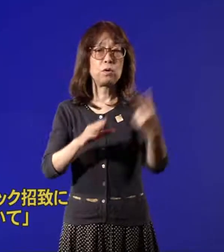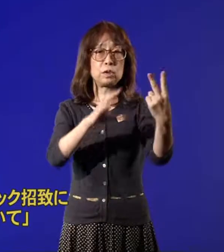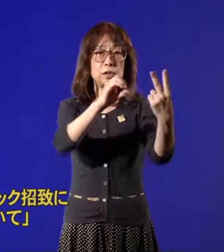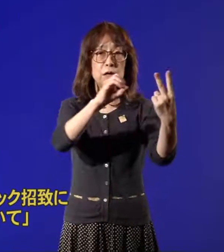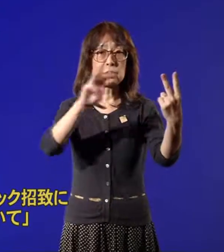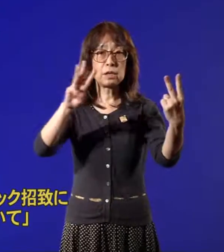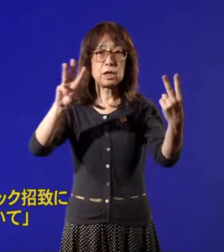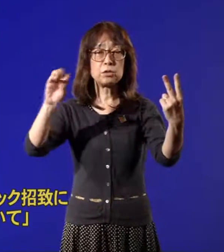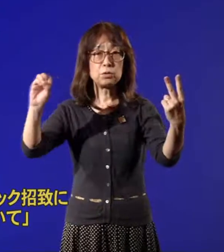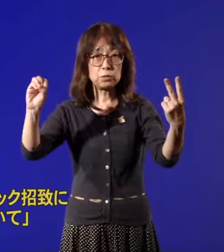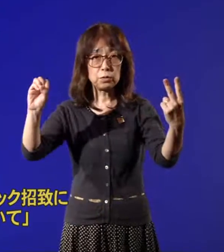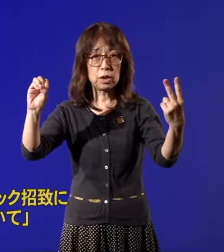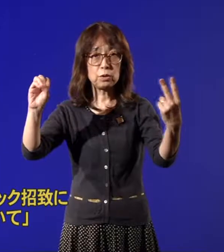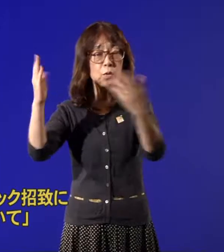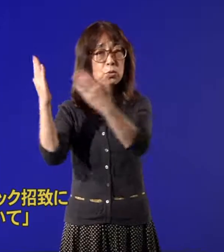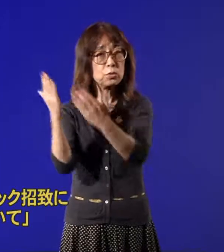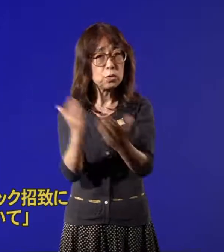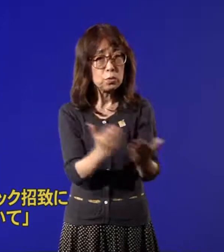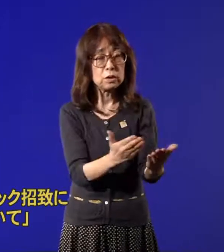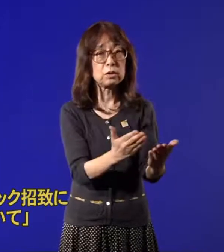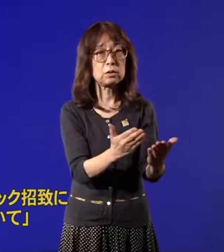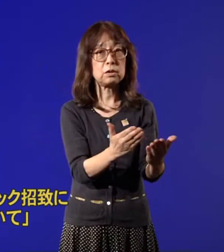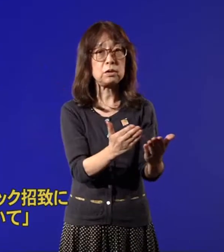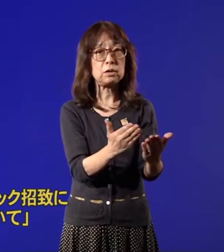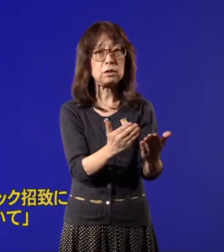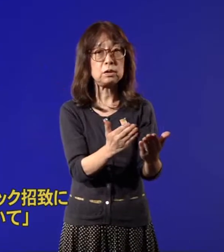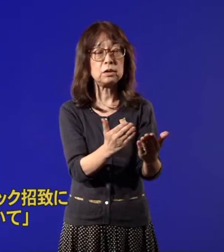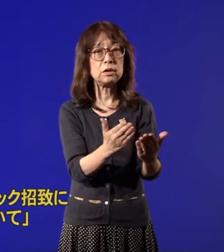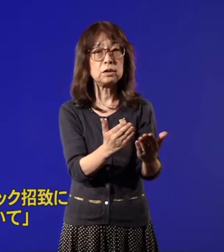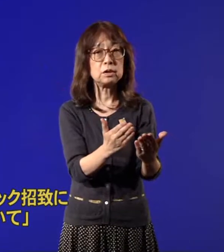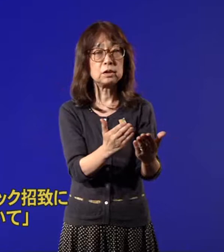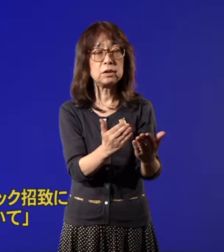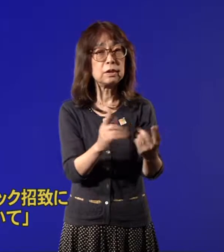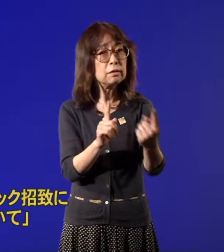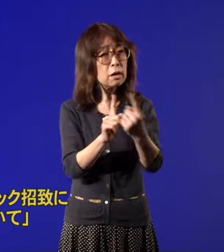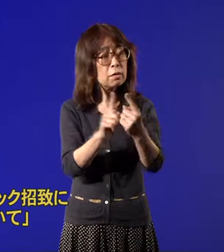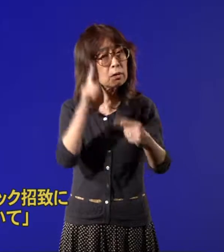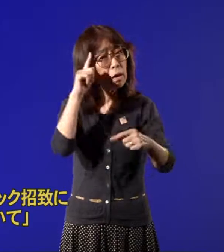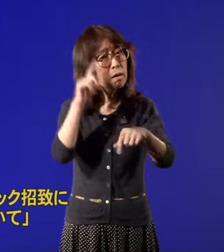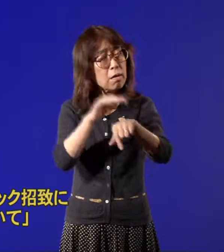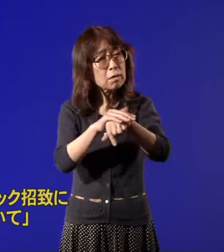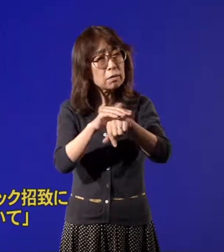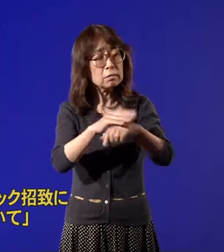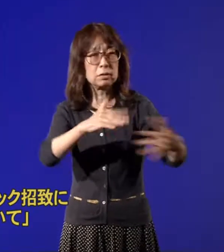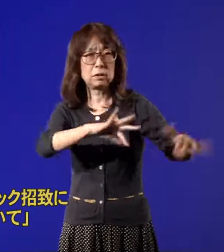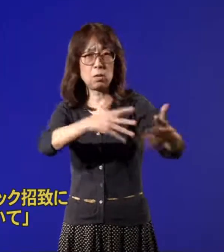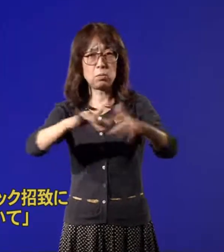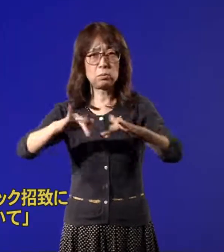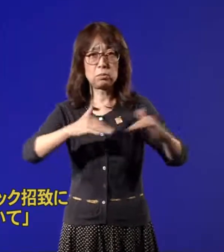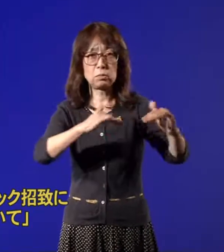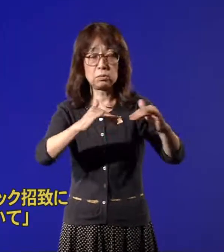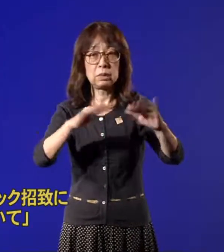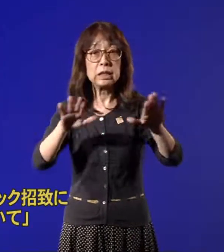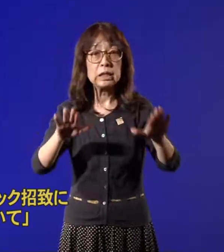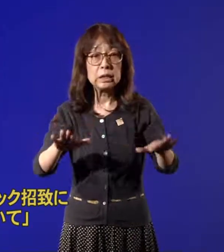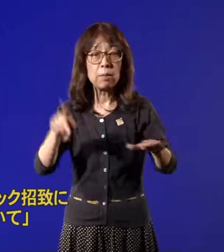2030年の招致のについてのいろいろな議論ということが止まっている状況があります